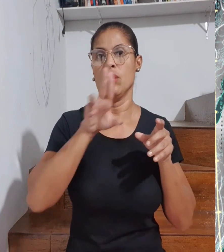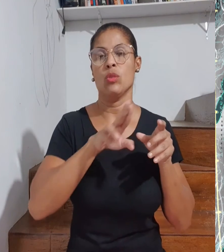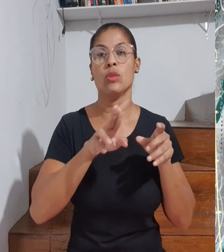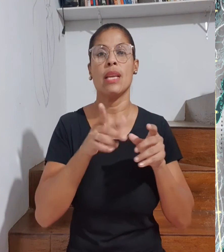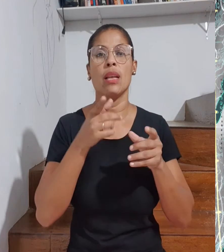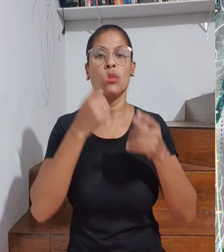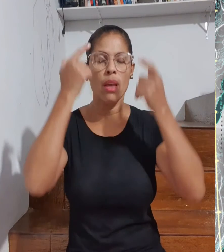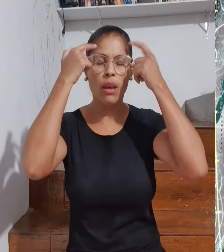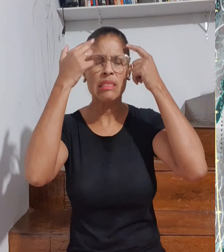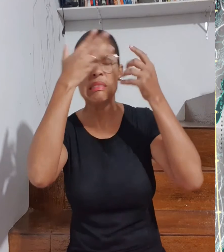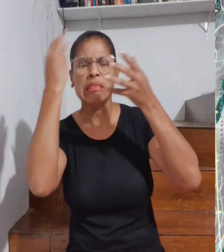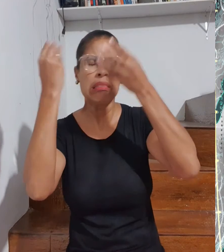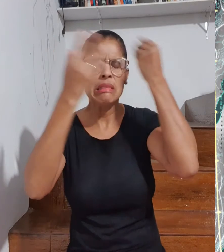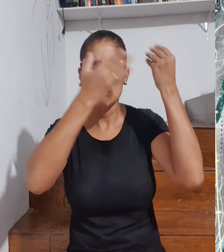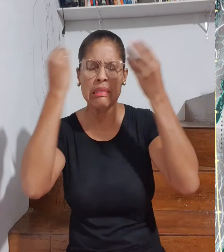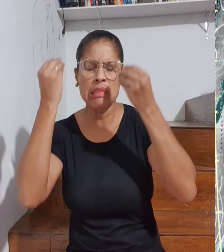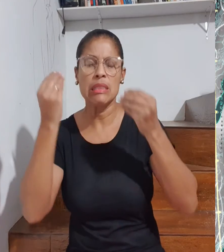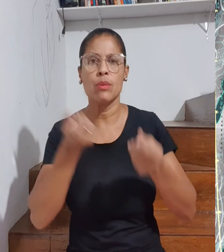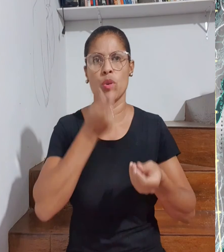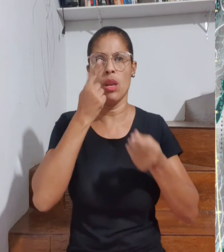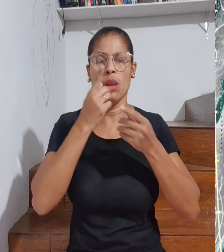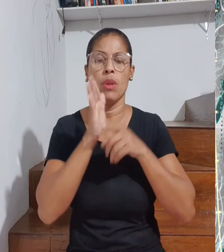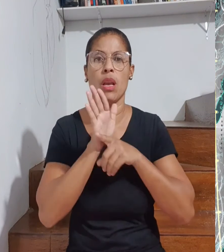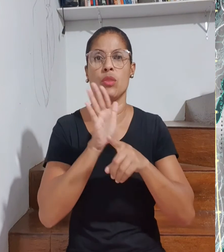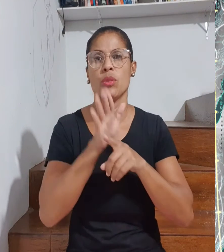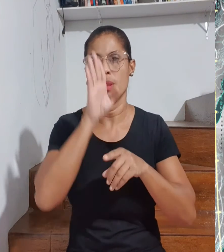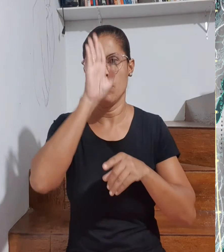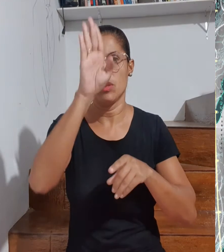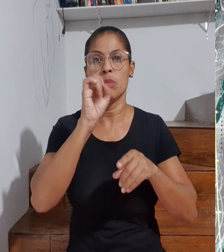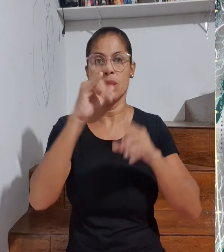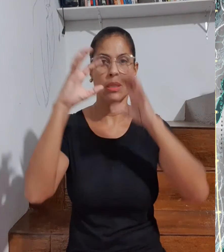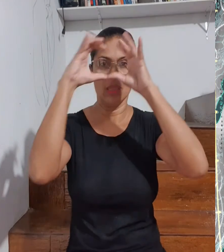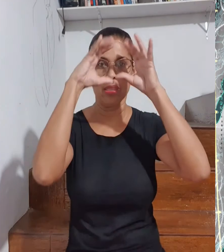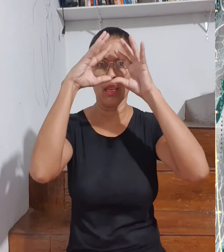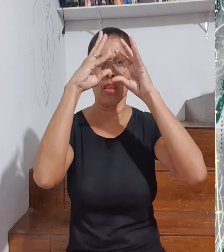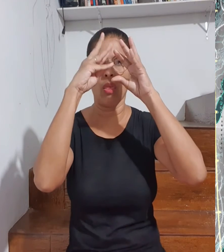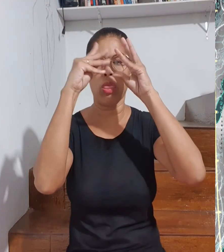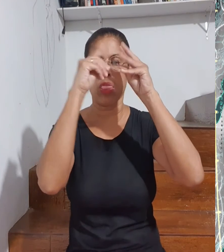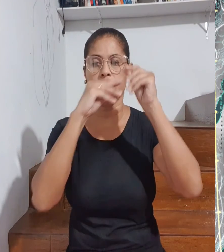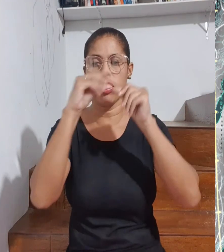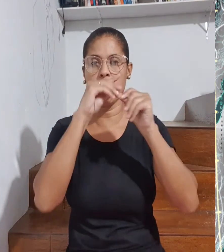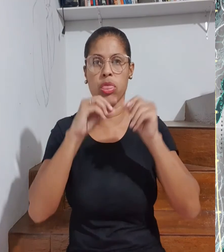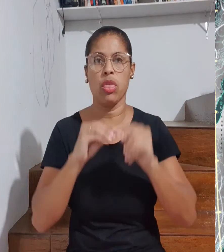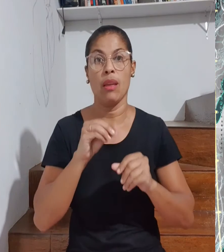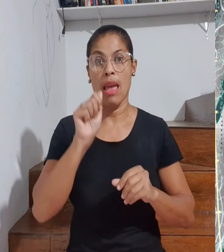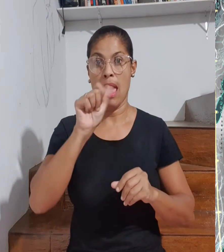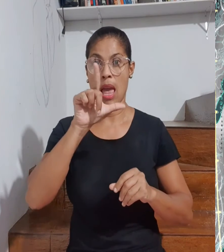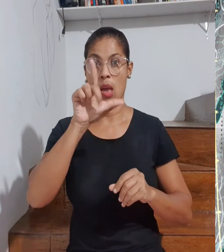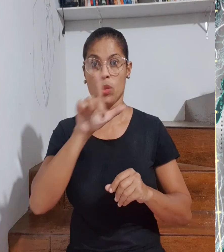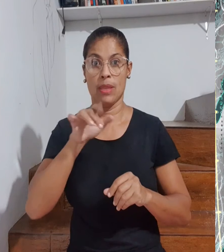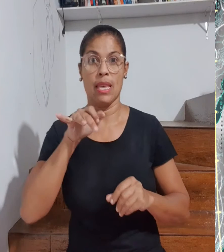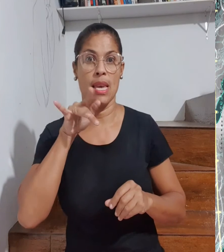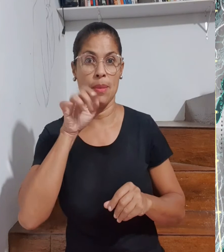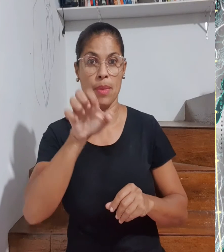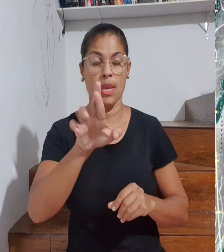tratamento das demências, principalmente aquelas causadas por doenças neurodegenerativas, como a doença de